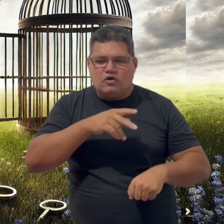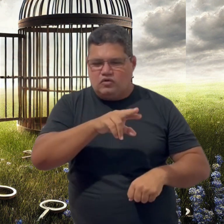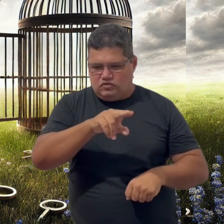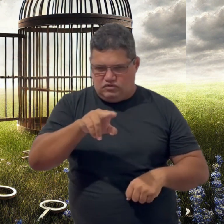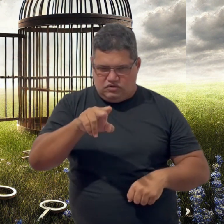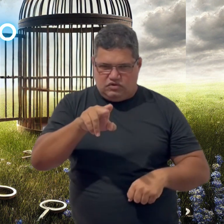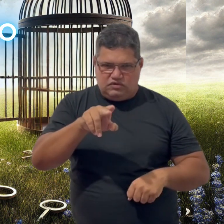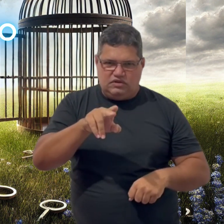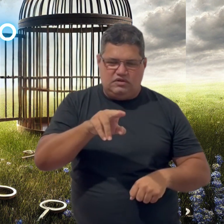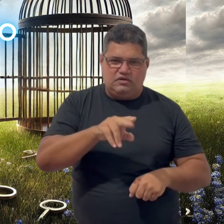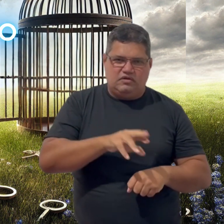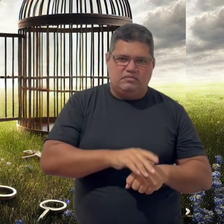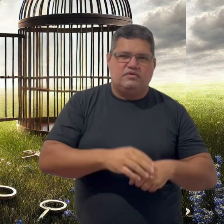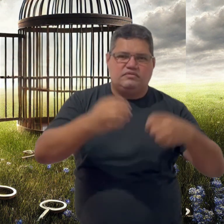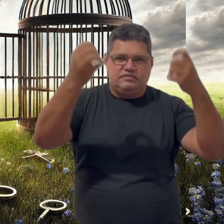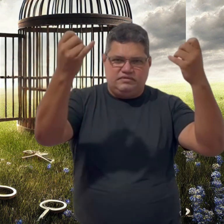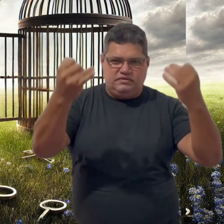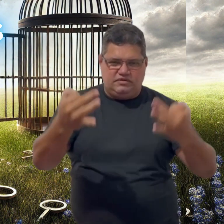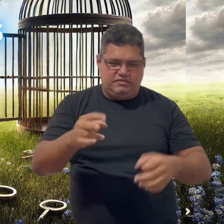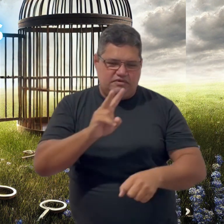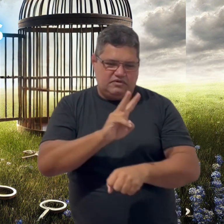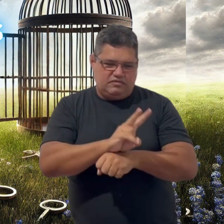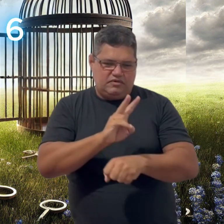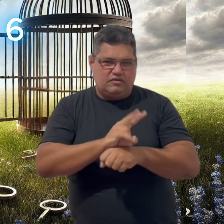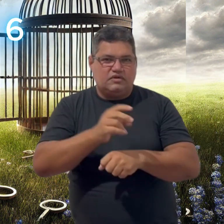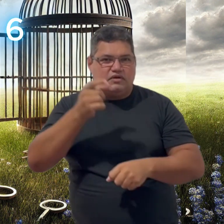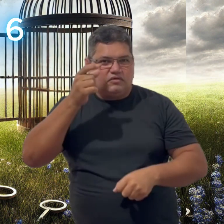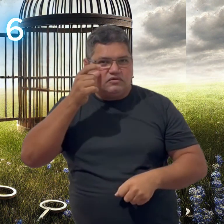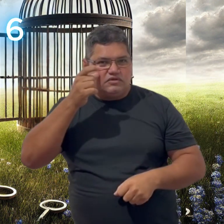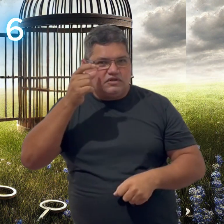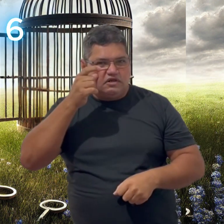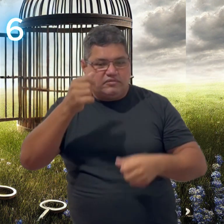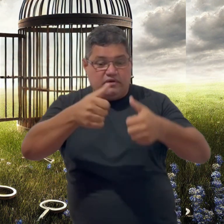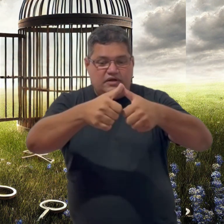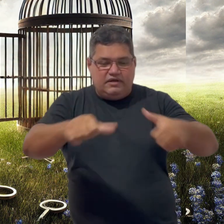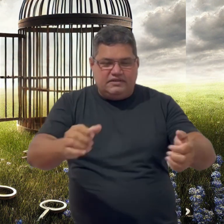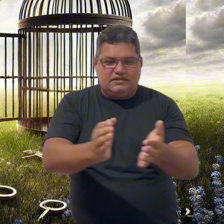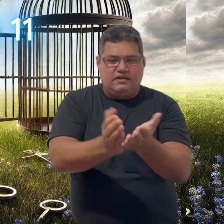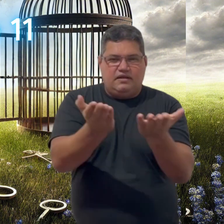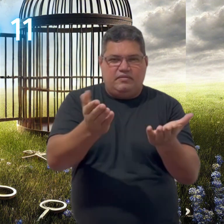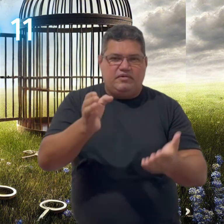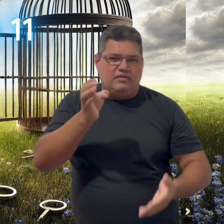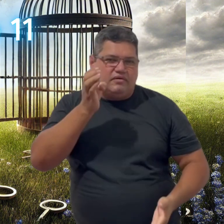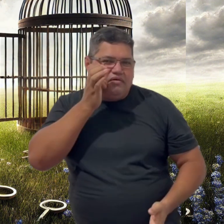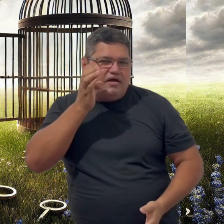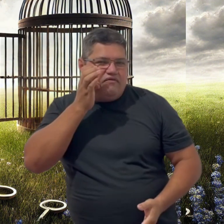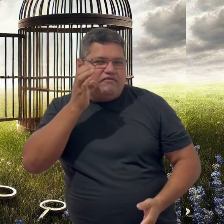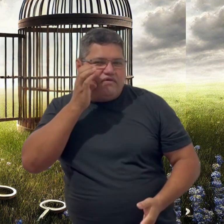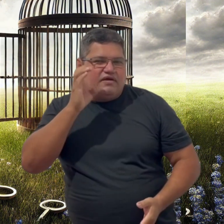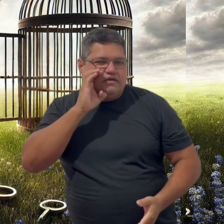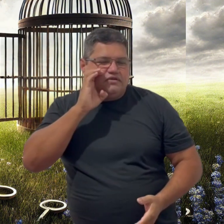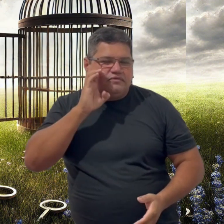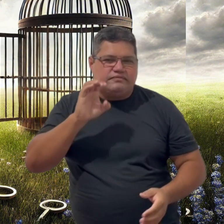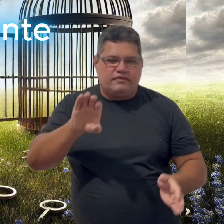maquinações do diabo. Efésios capítulo 6, versículo